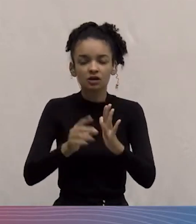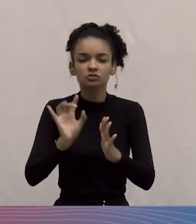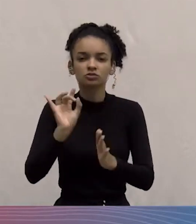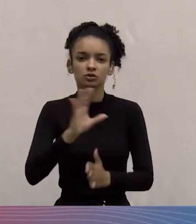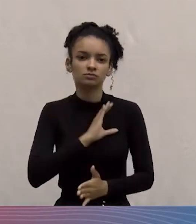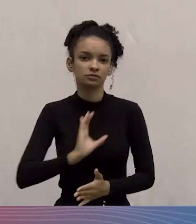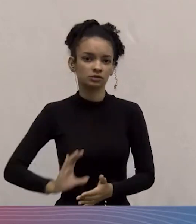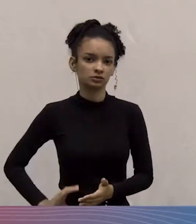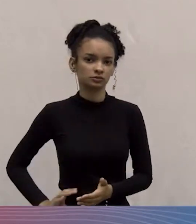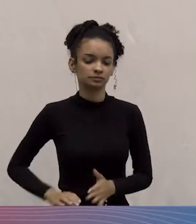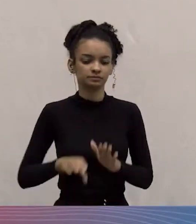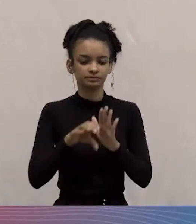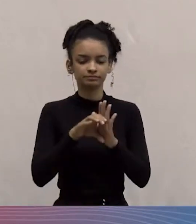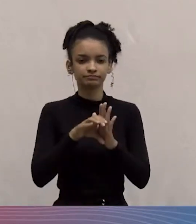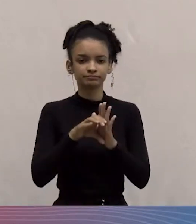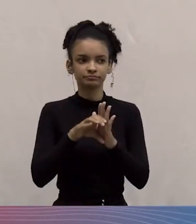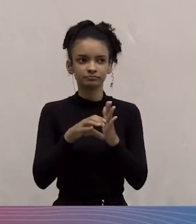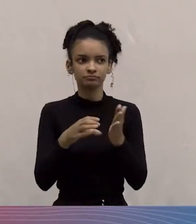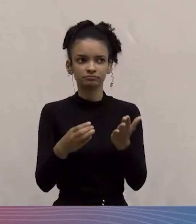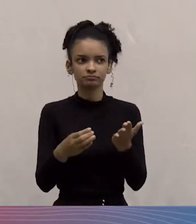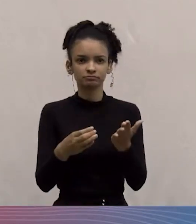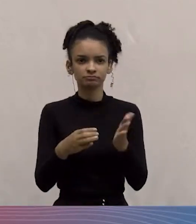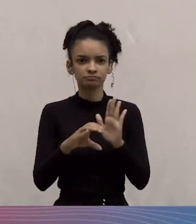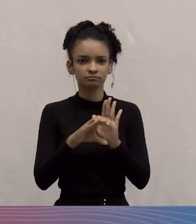Colossenses 2:11.